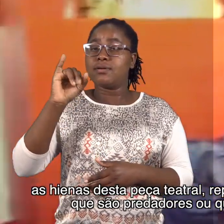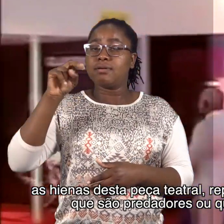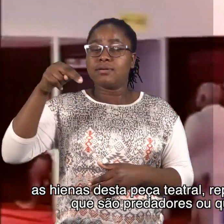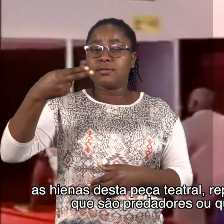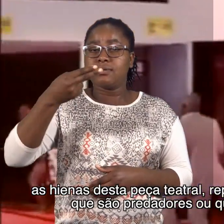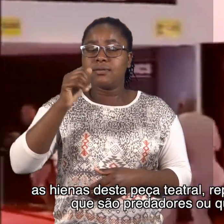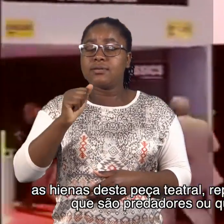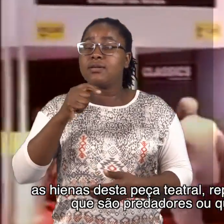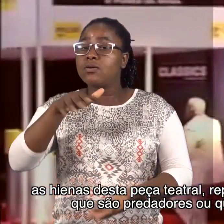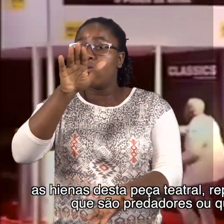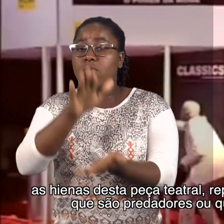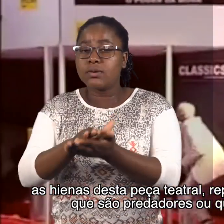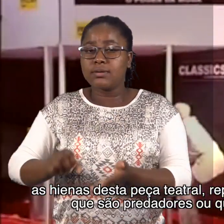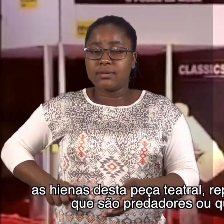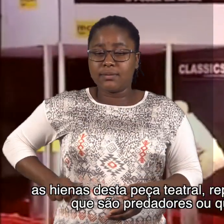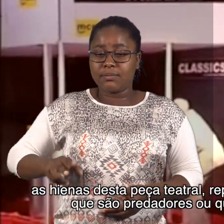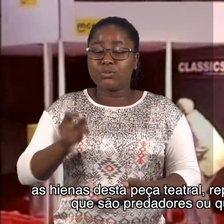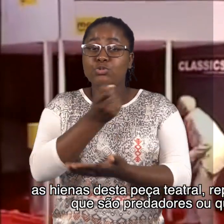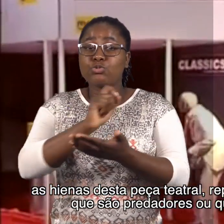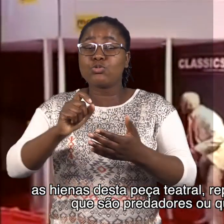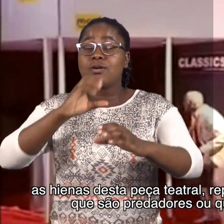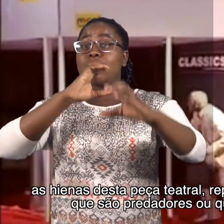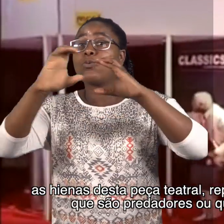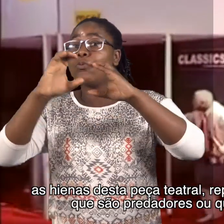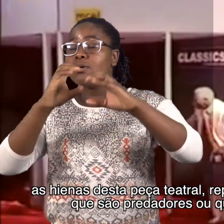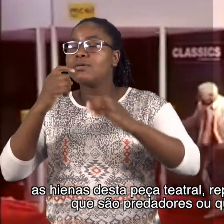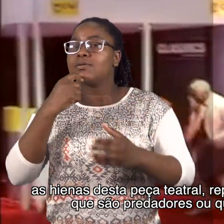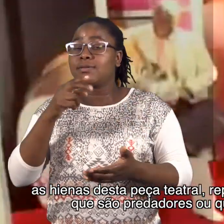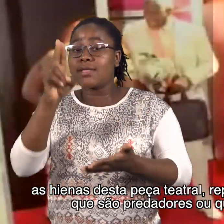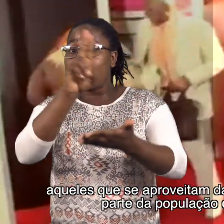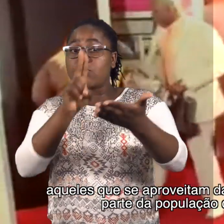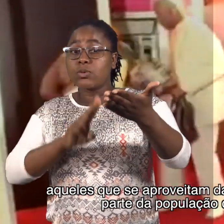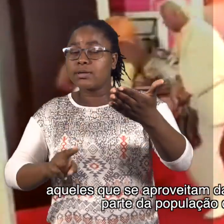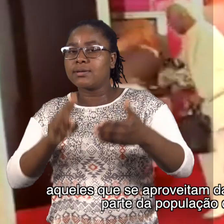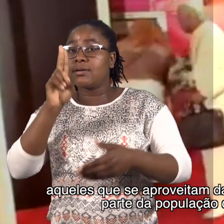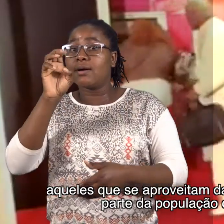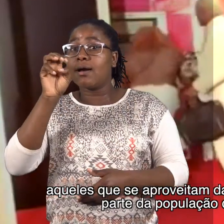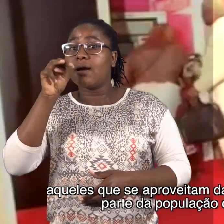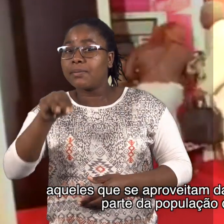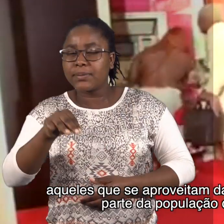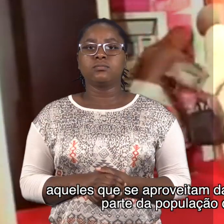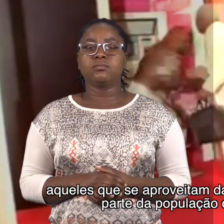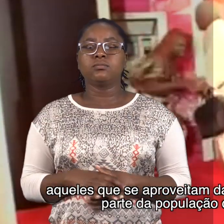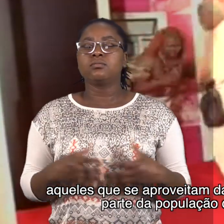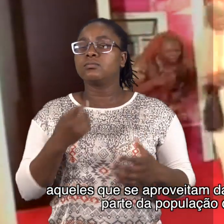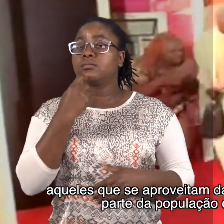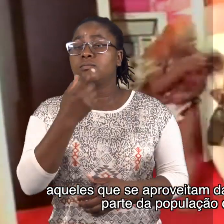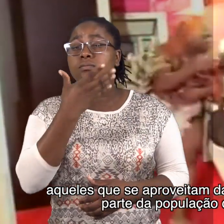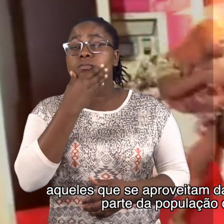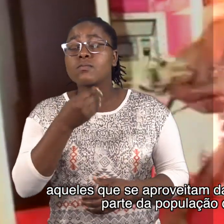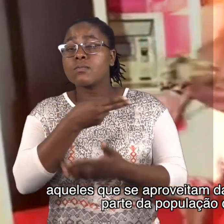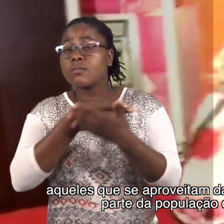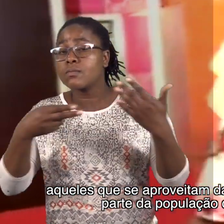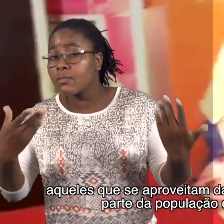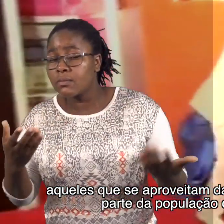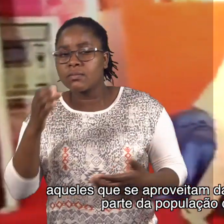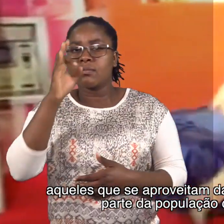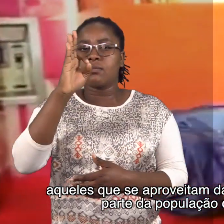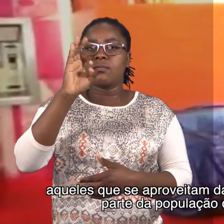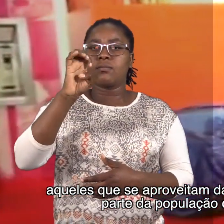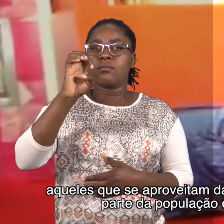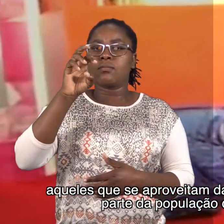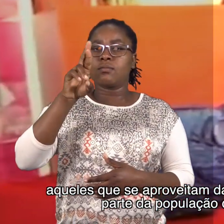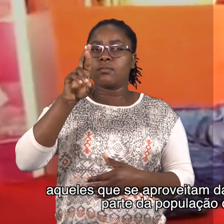representam todos aqueles que são predadores ou que agem como tal, aqueles que se aproveitam da ingenuidade da maior parte da